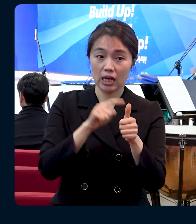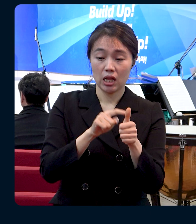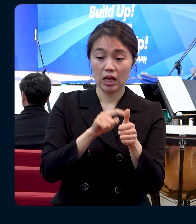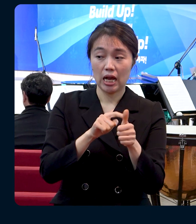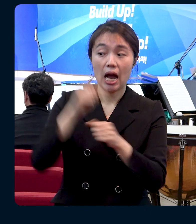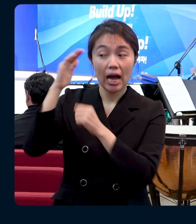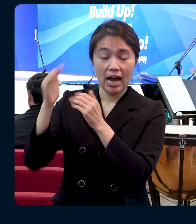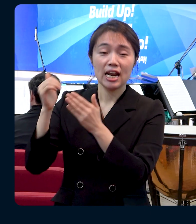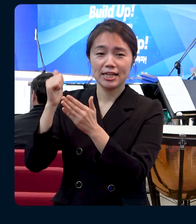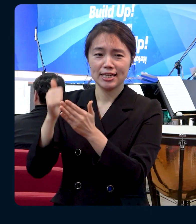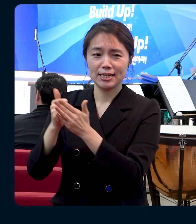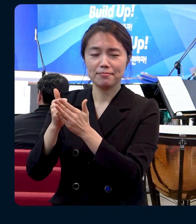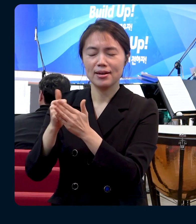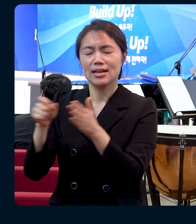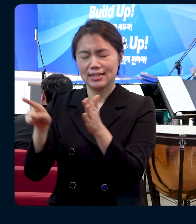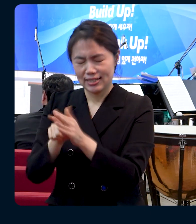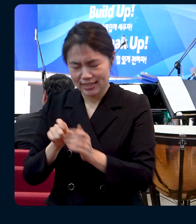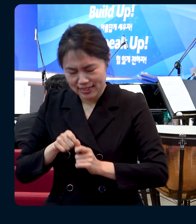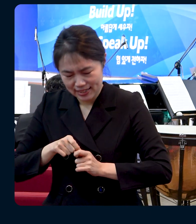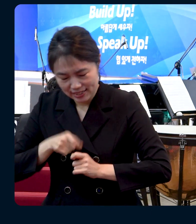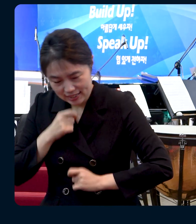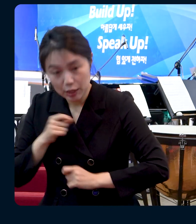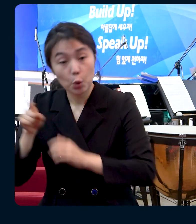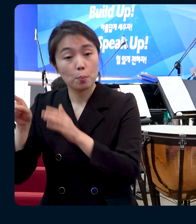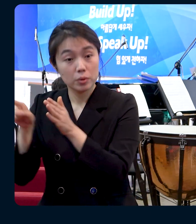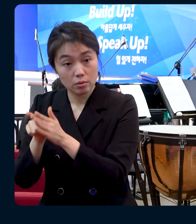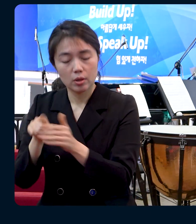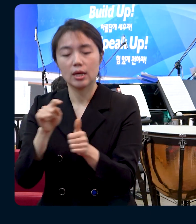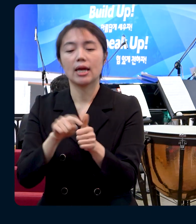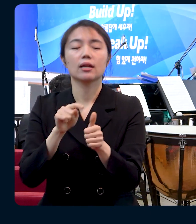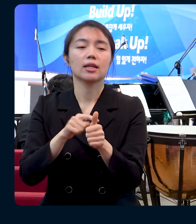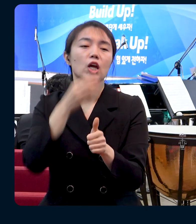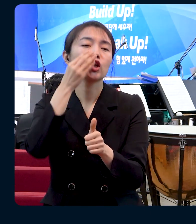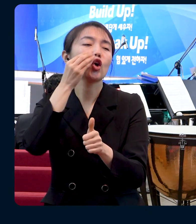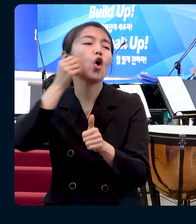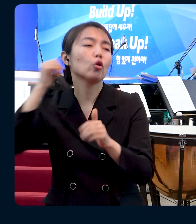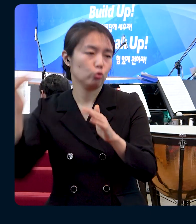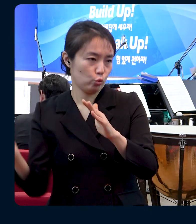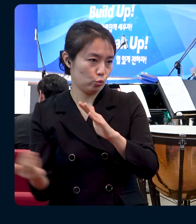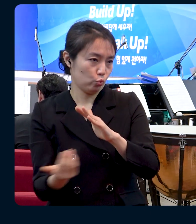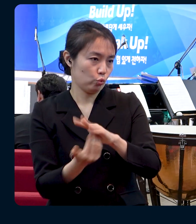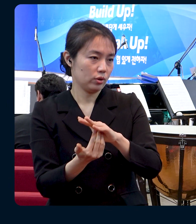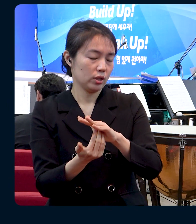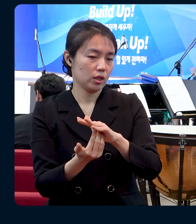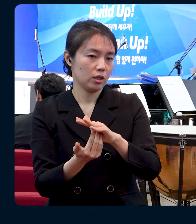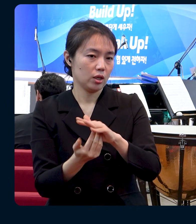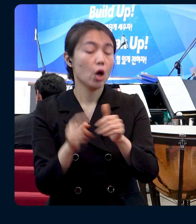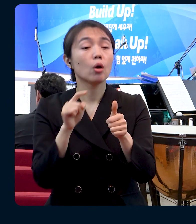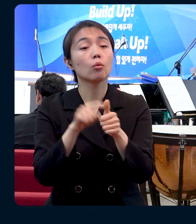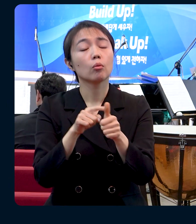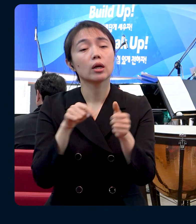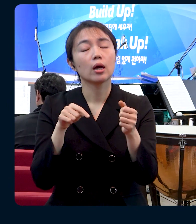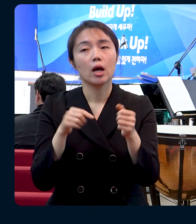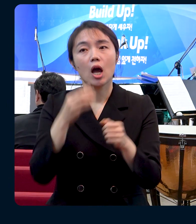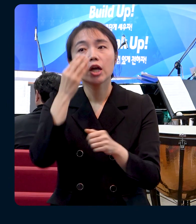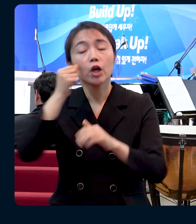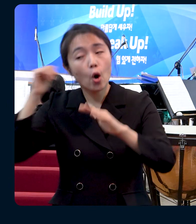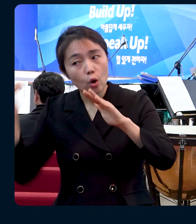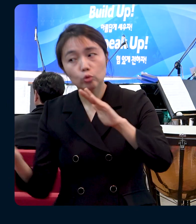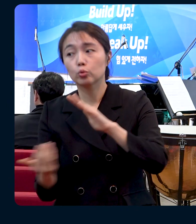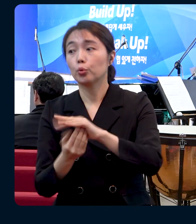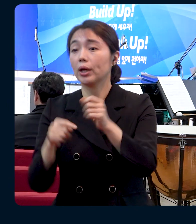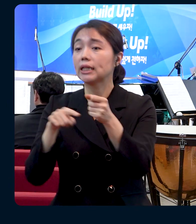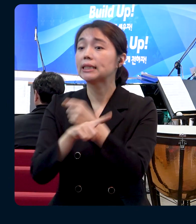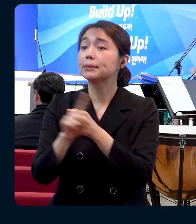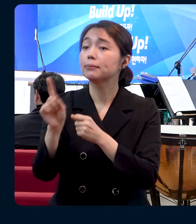그러나 그가 신실한 하나님의 사람이라고 한다면 그는 형통하다. 여러분, 이